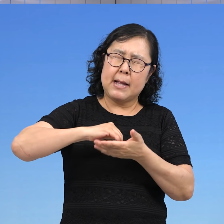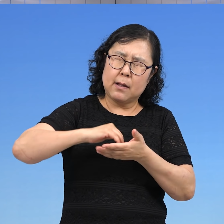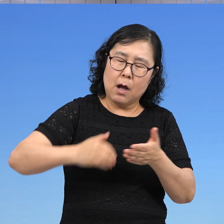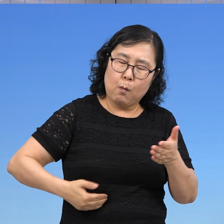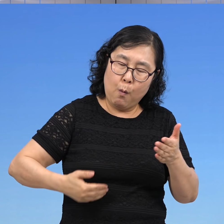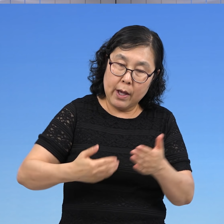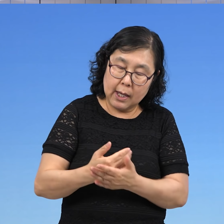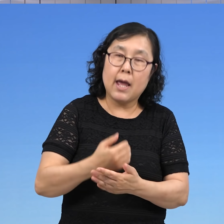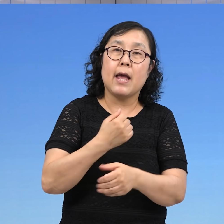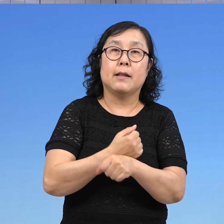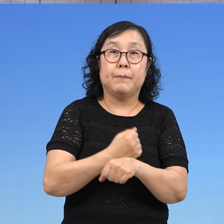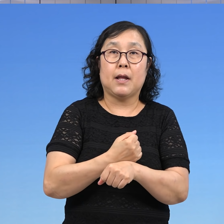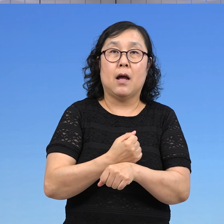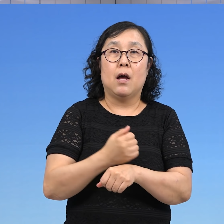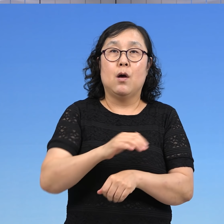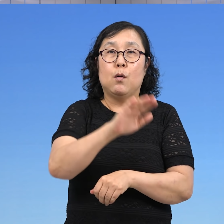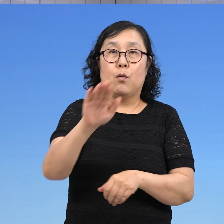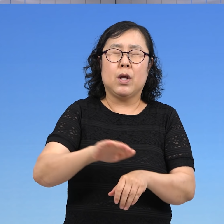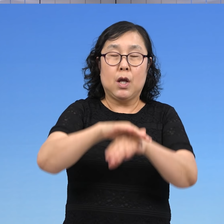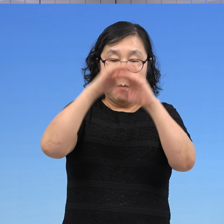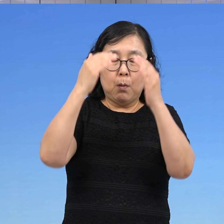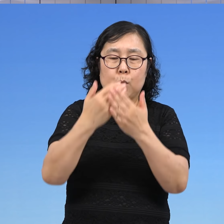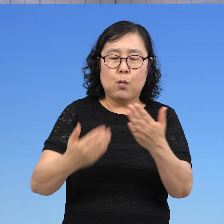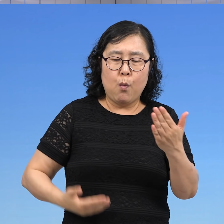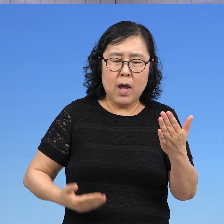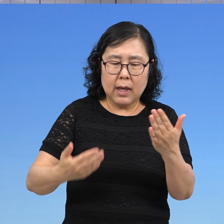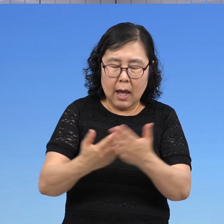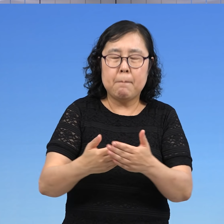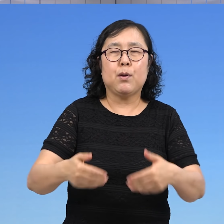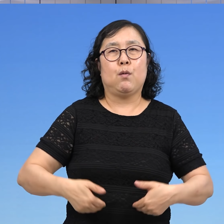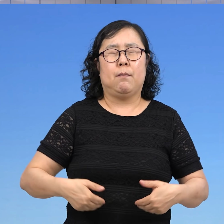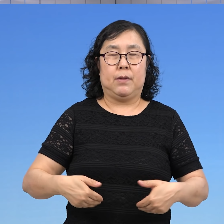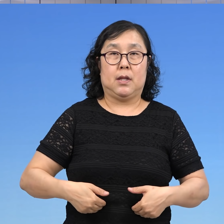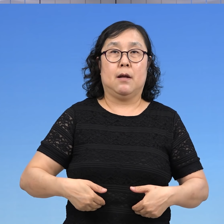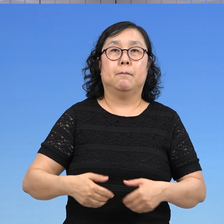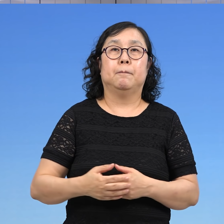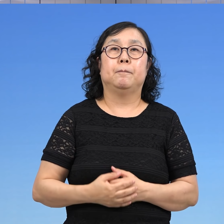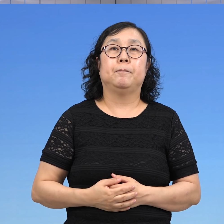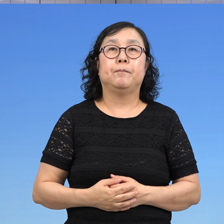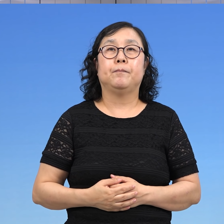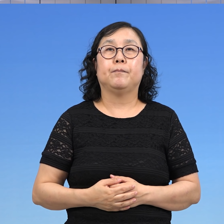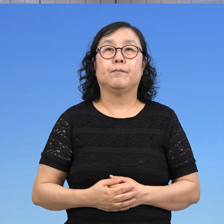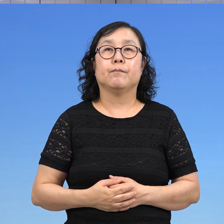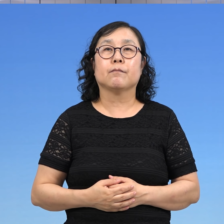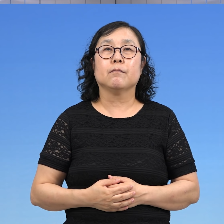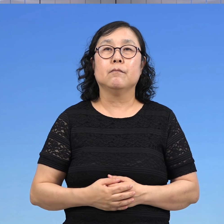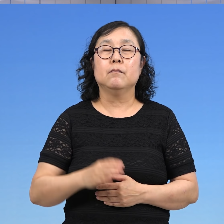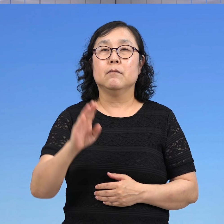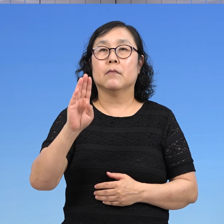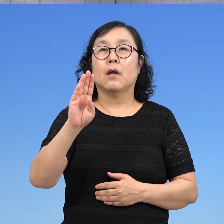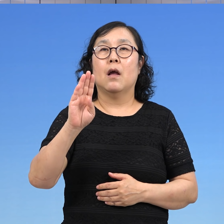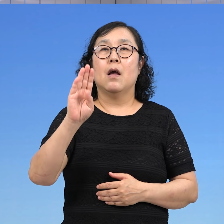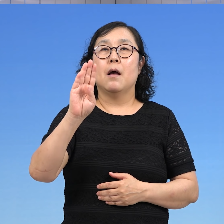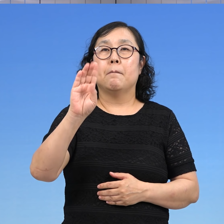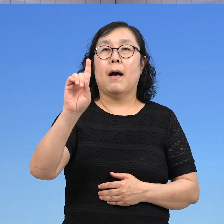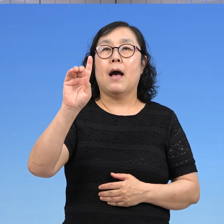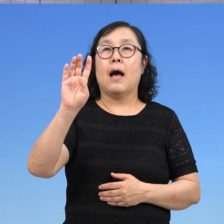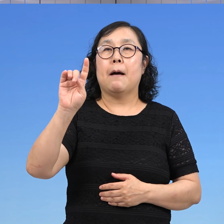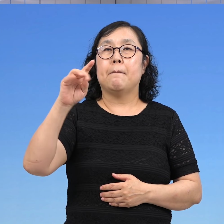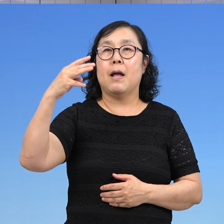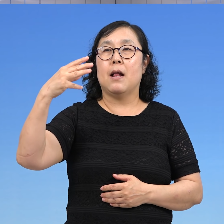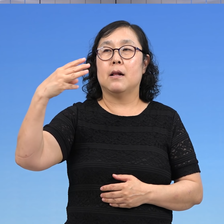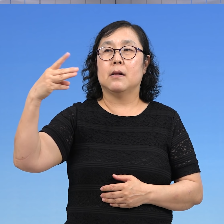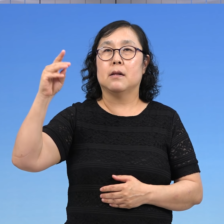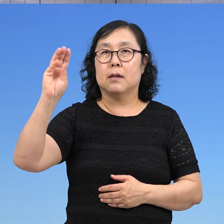그렇기 때문에 여러분 지금이야말로 우리 모두가 다 핵의 해야 될 때요 바벨탑 을 추구했던 이